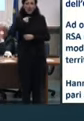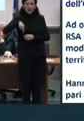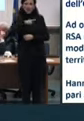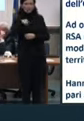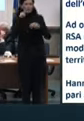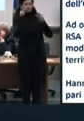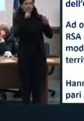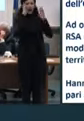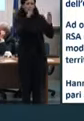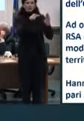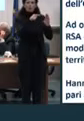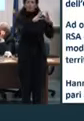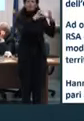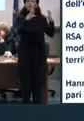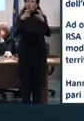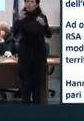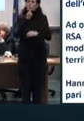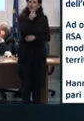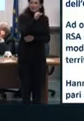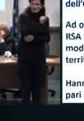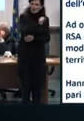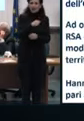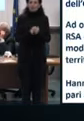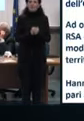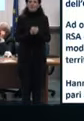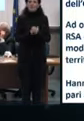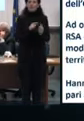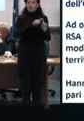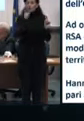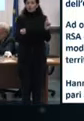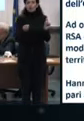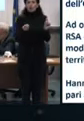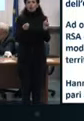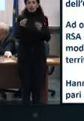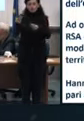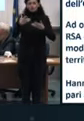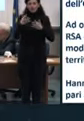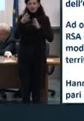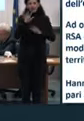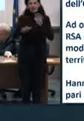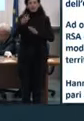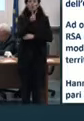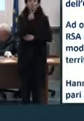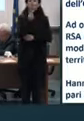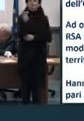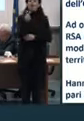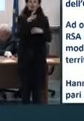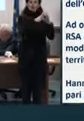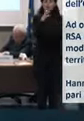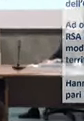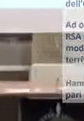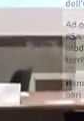in pochi giorni come vedete hanno risposto oltre 200 strutture quindi i dati che adesso vi presentiamo sono dati ovviamente di un